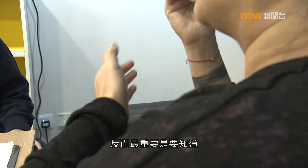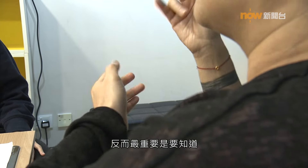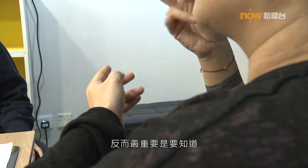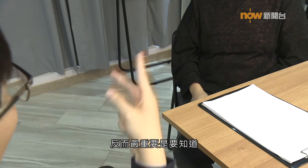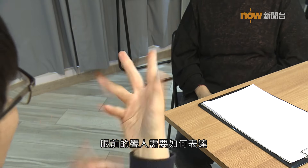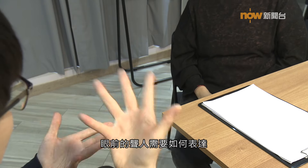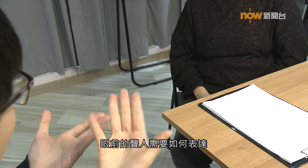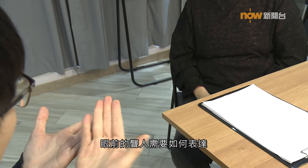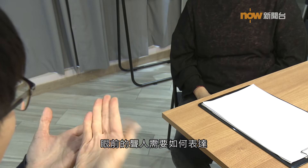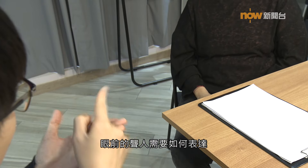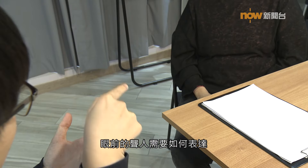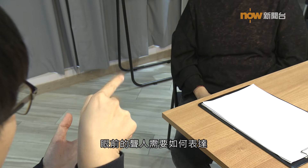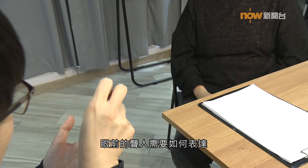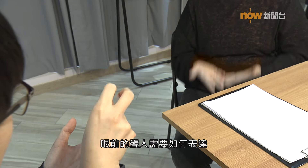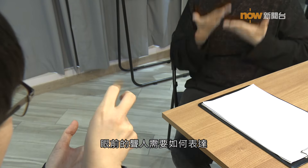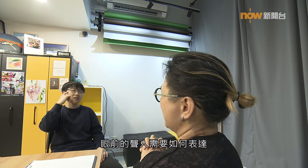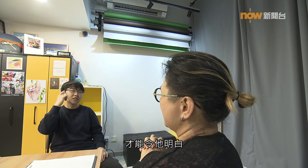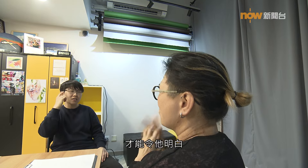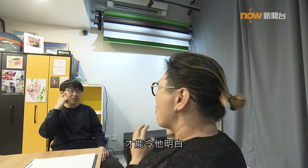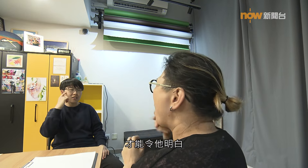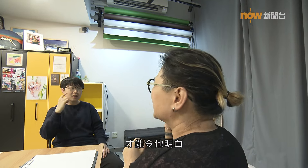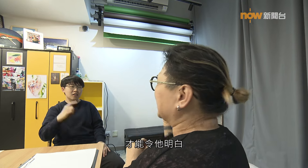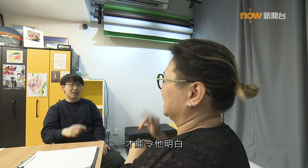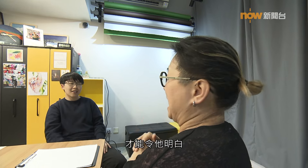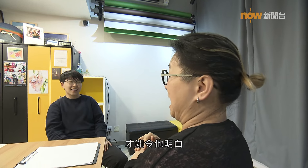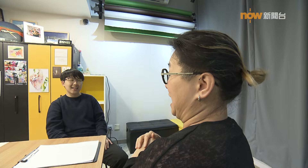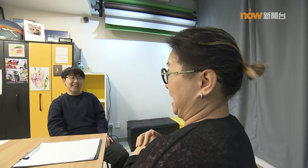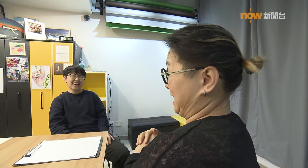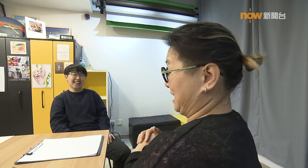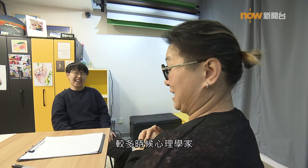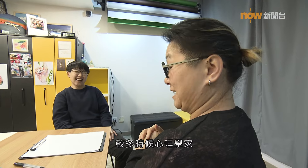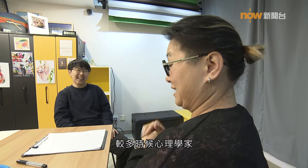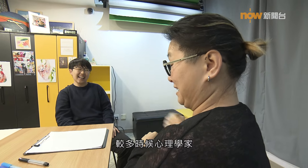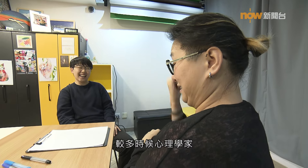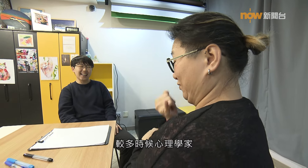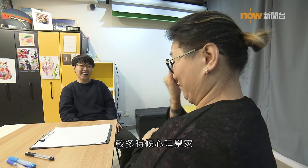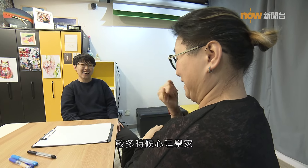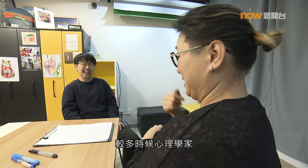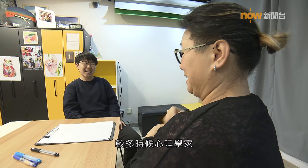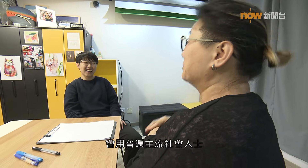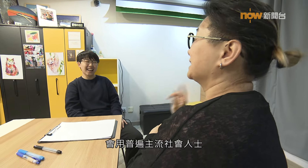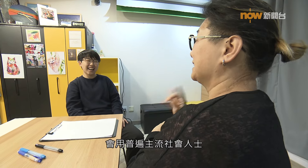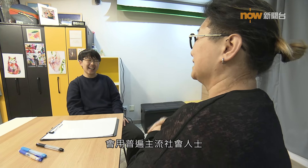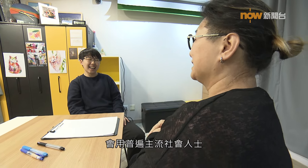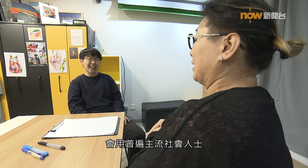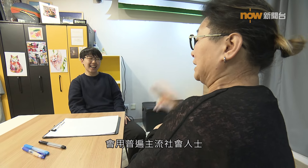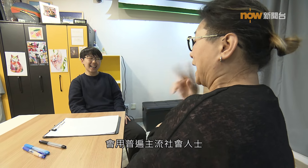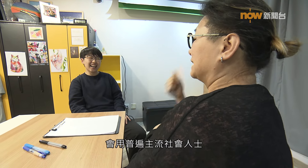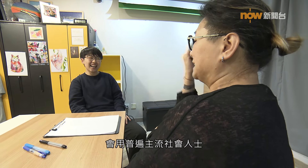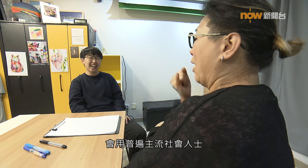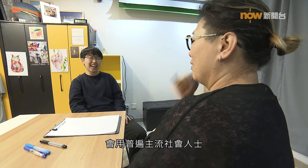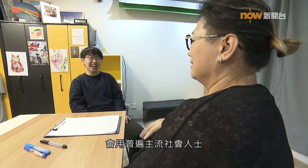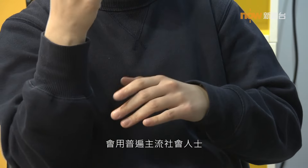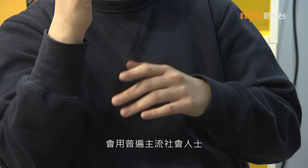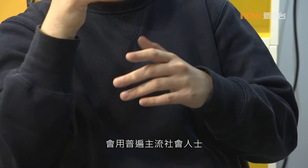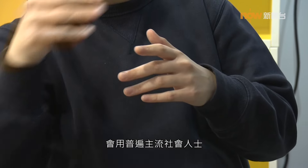係要知道眼前個聰人點樣嘅表達，令到佢明白。好多時心理學家都會用翻可能普遍主流社